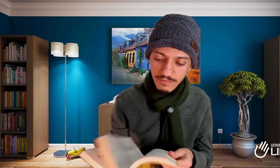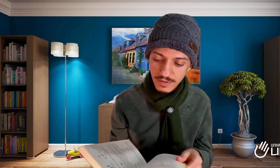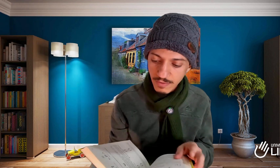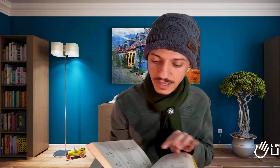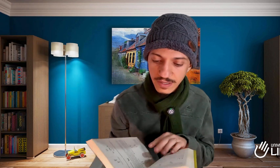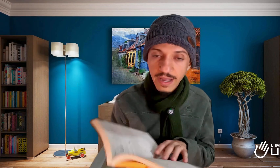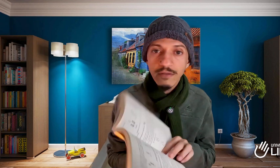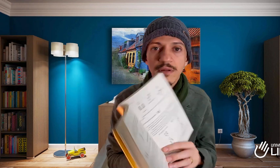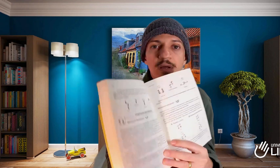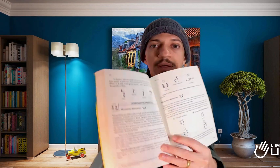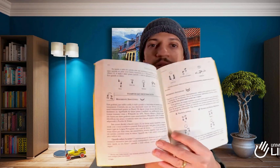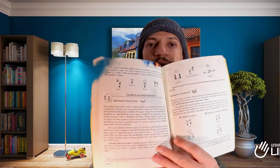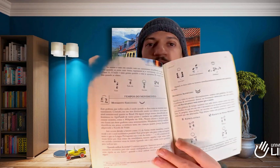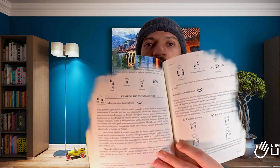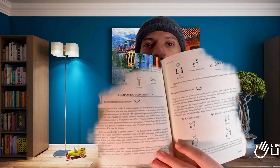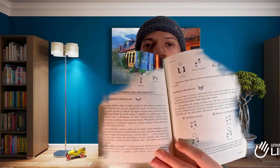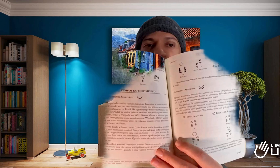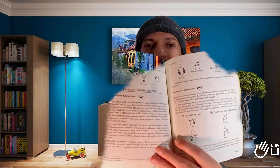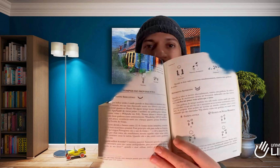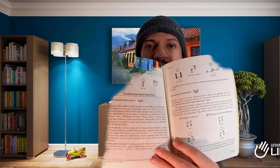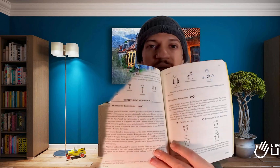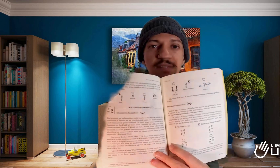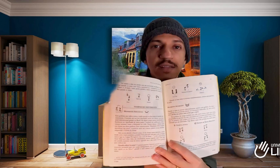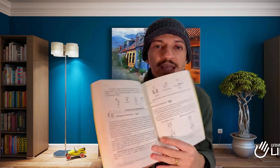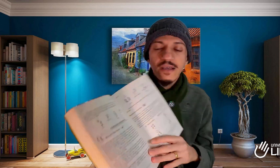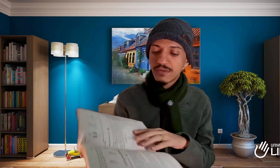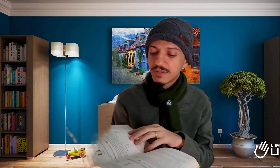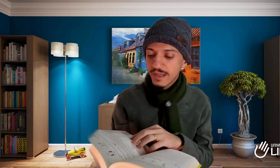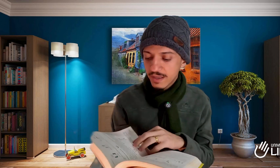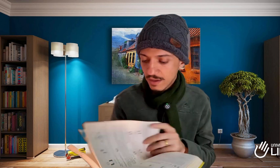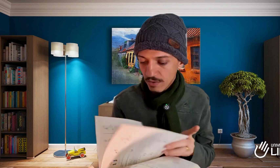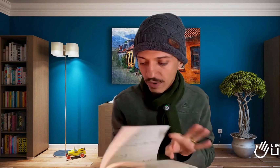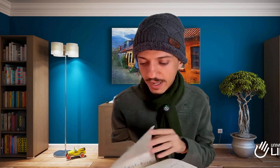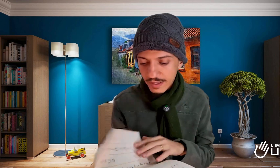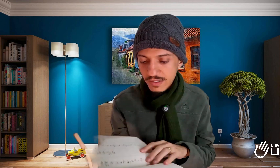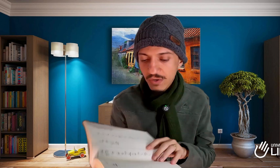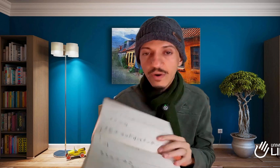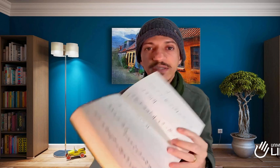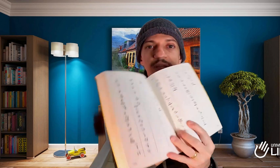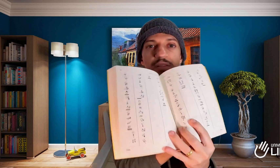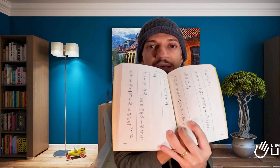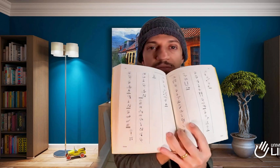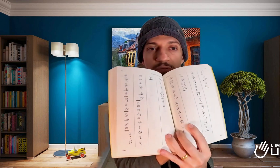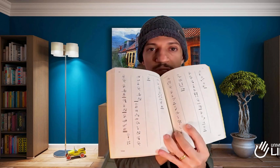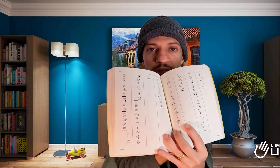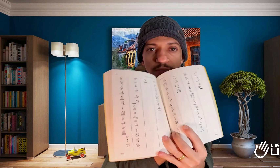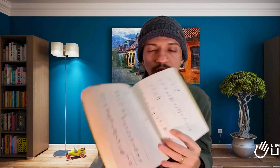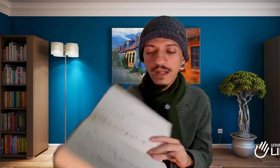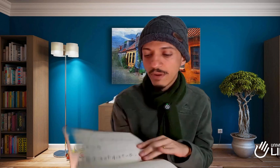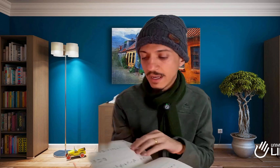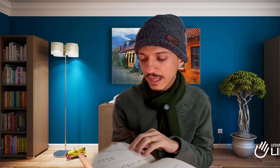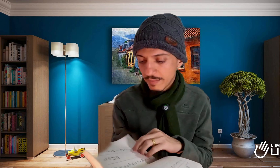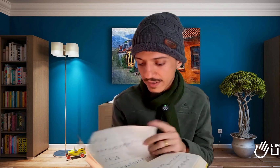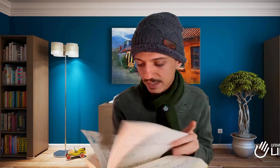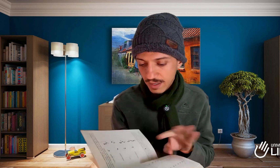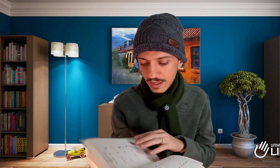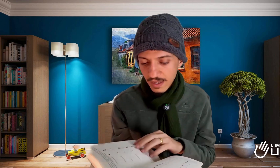aqui dentro tem sinais, tem textos, tem orientações, tem textos escritos direto em Libras,